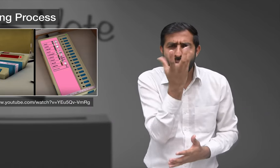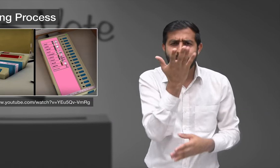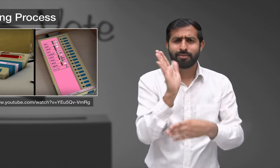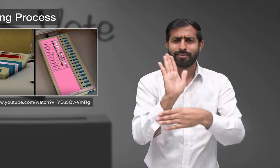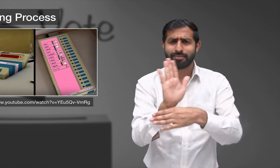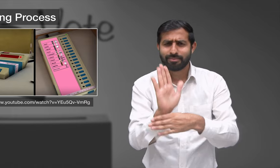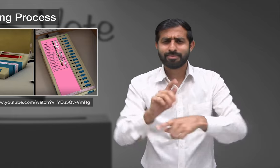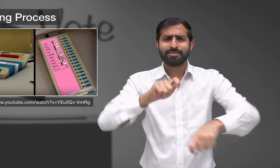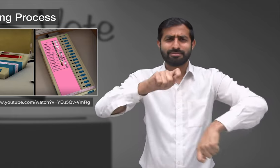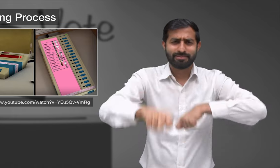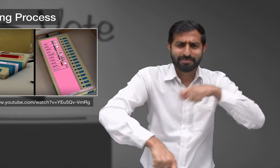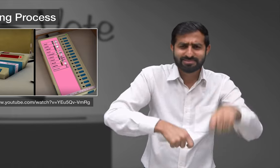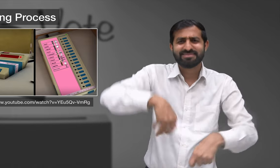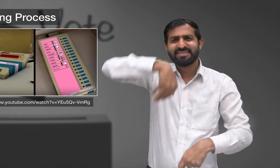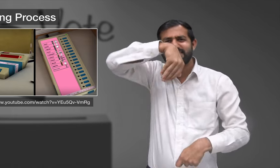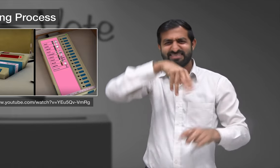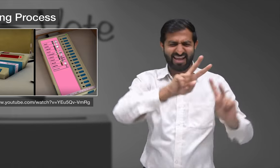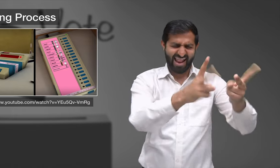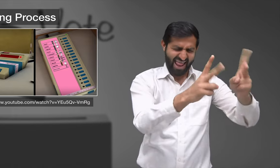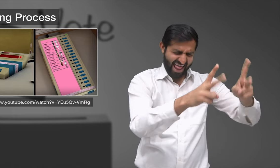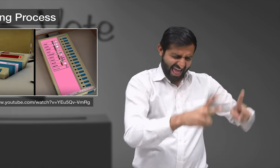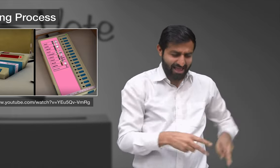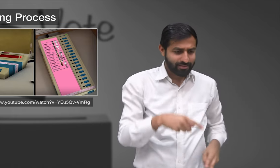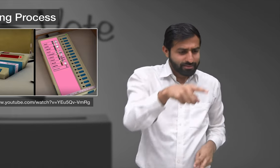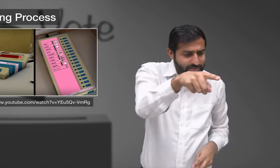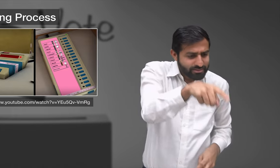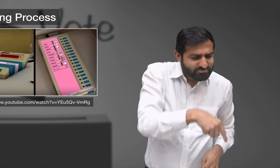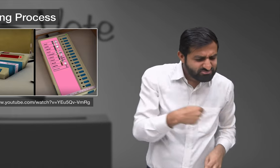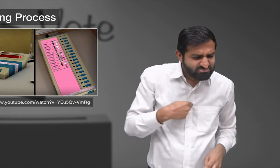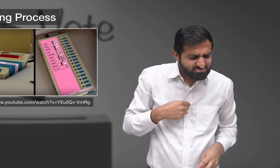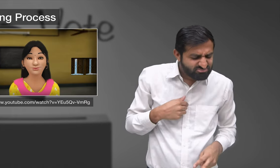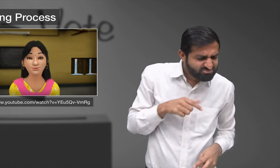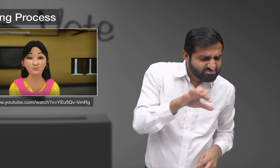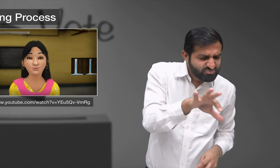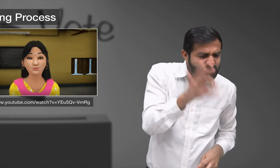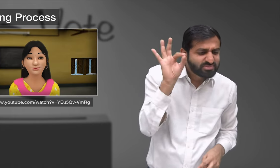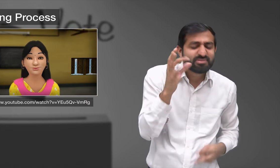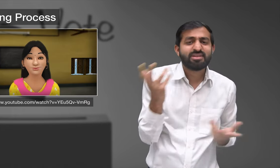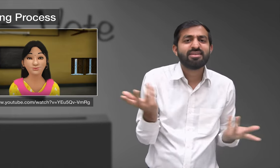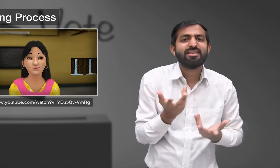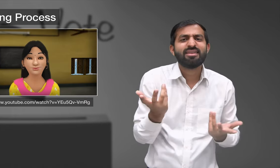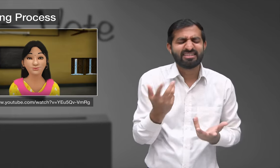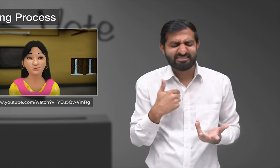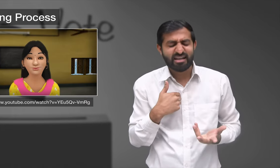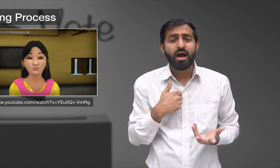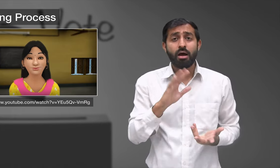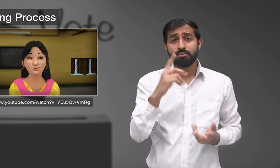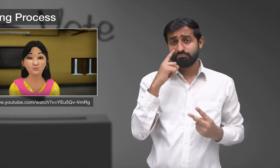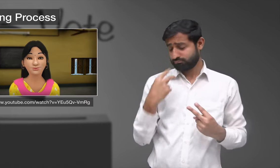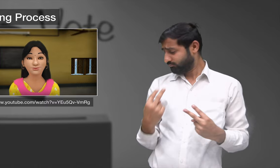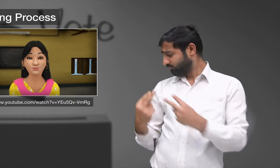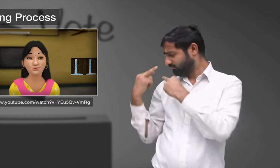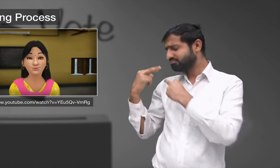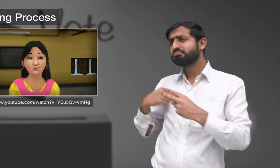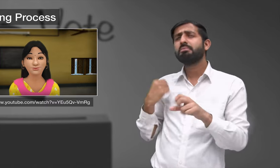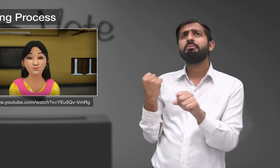आप अपने प्रत्याशी चुने जिसे आप मतदान देना चाहते हैं अपना मतदान प्रत्याशी के पिछले